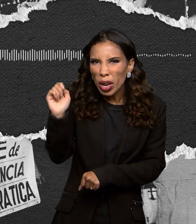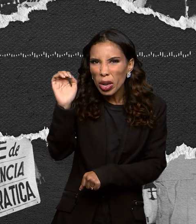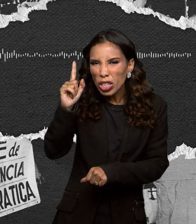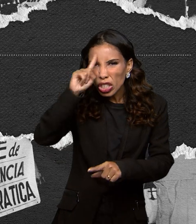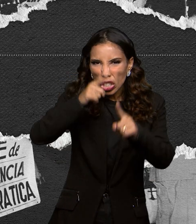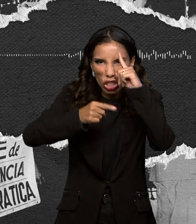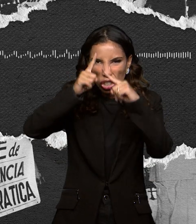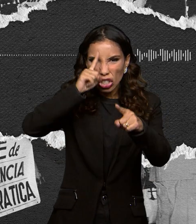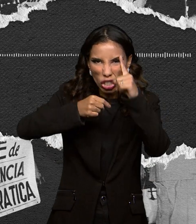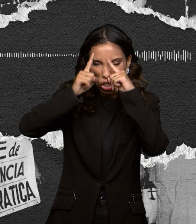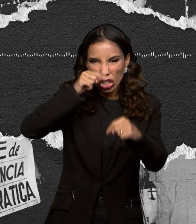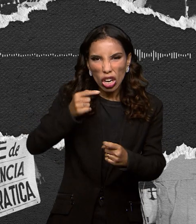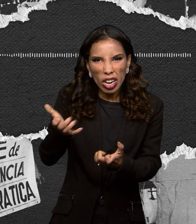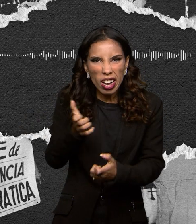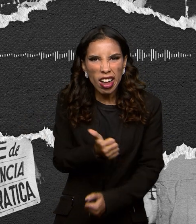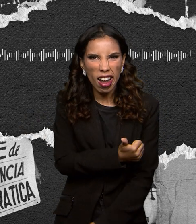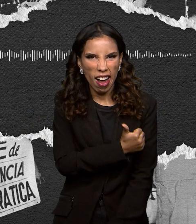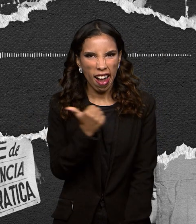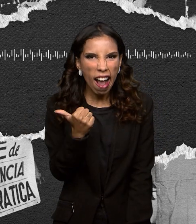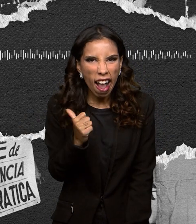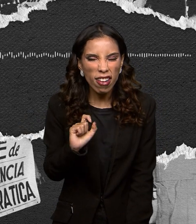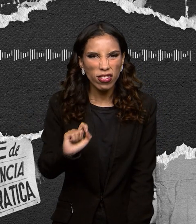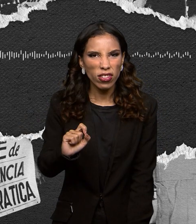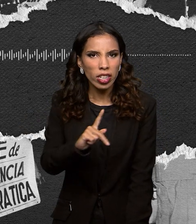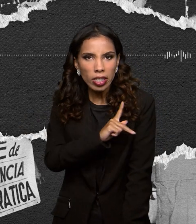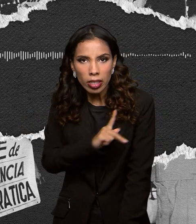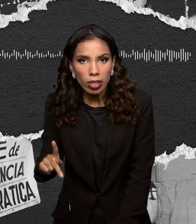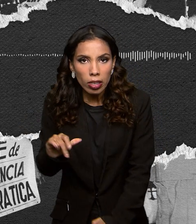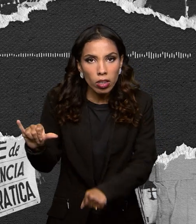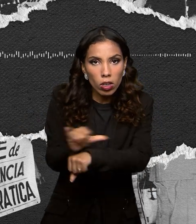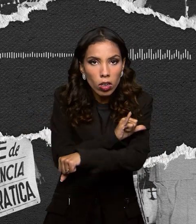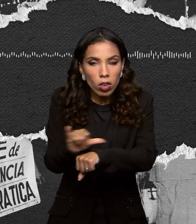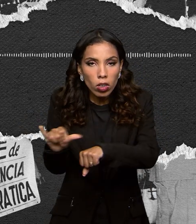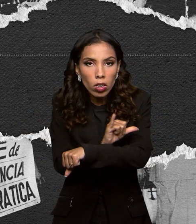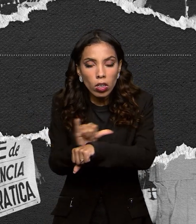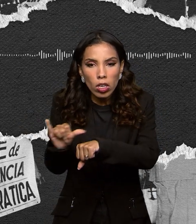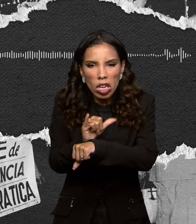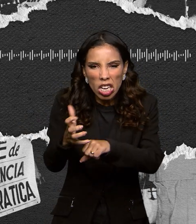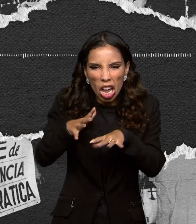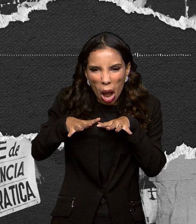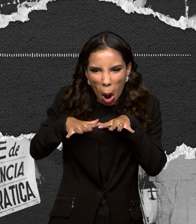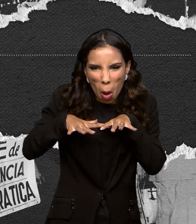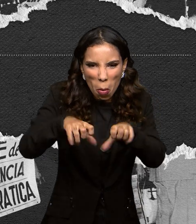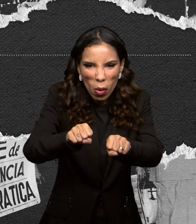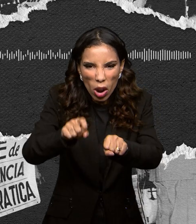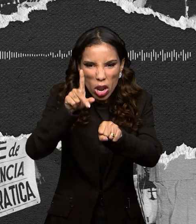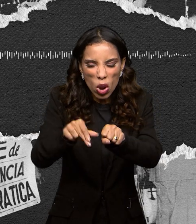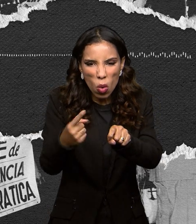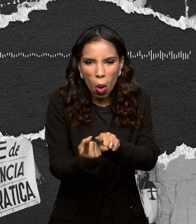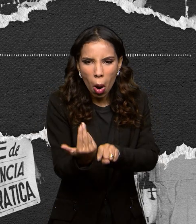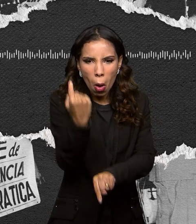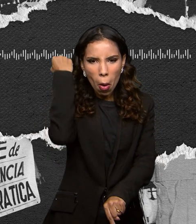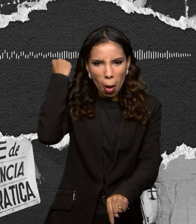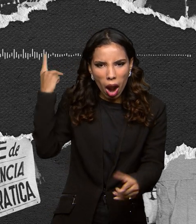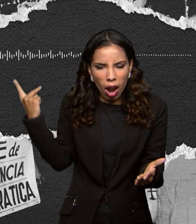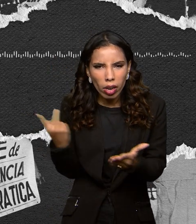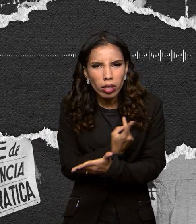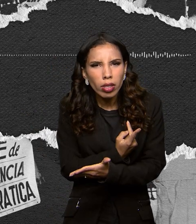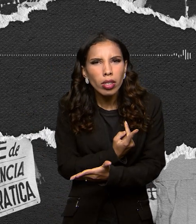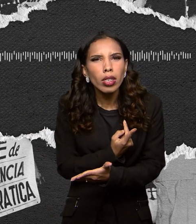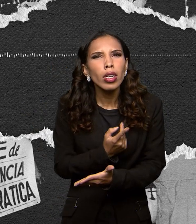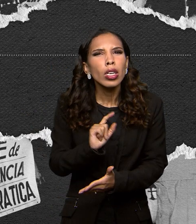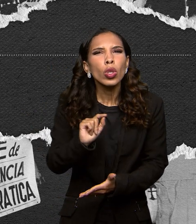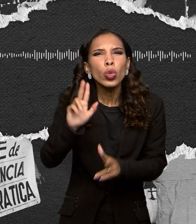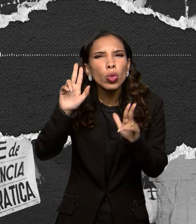uma ditadura, como os parceiros da Sierra Maestra organizaram na Pérola das Antilhas. Fecha aspas. Essa última referência, para